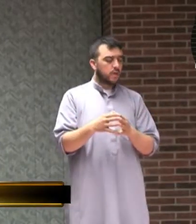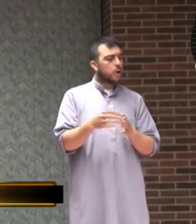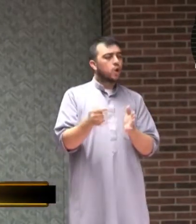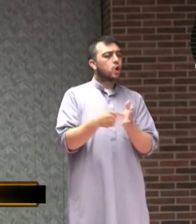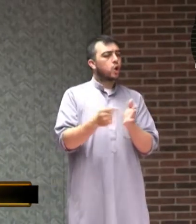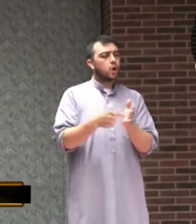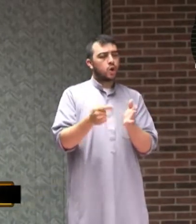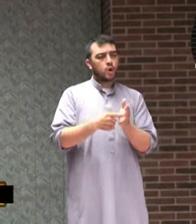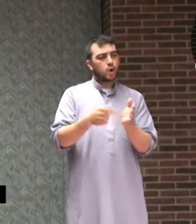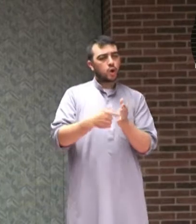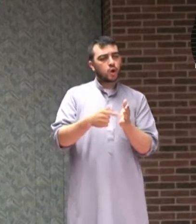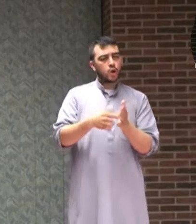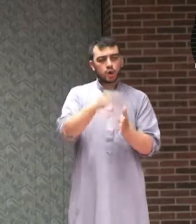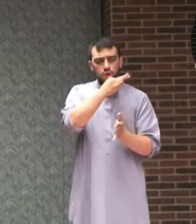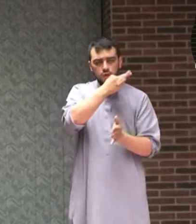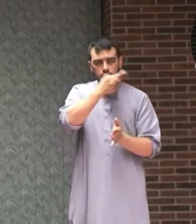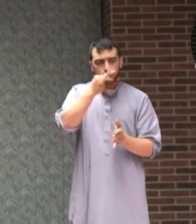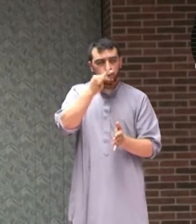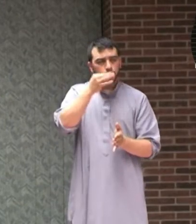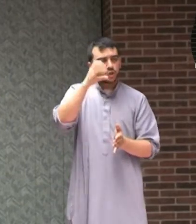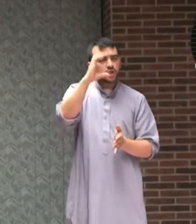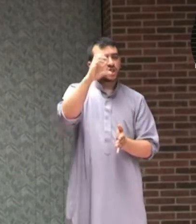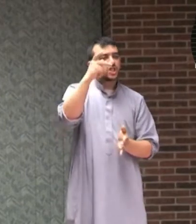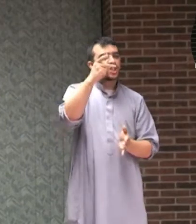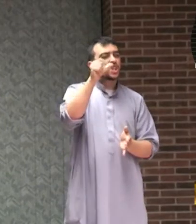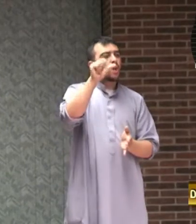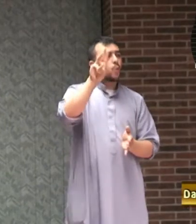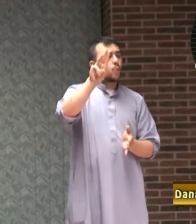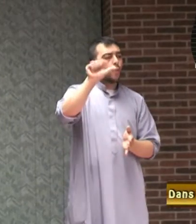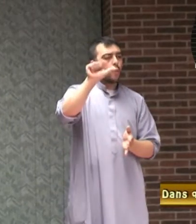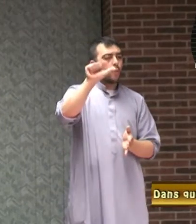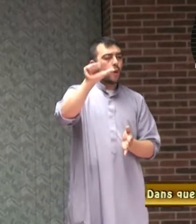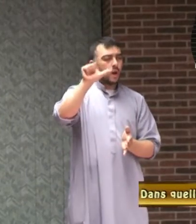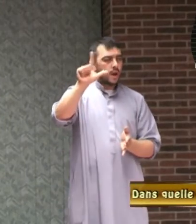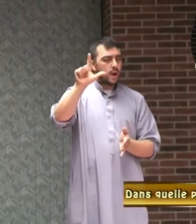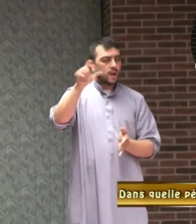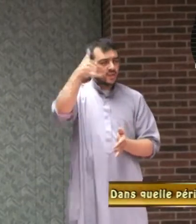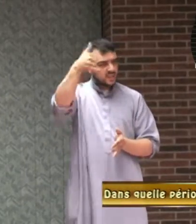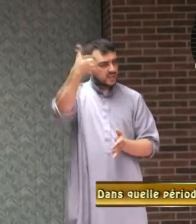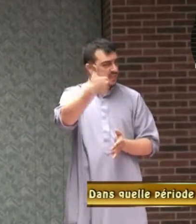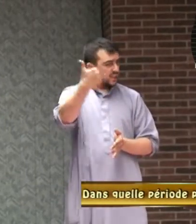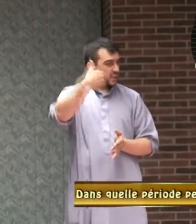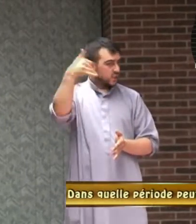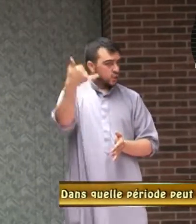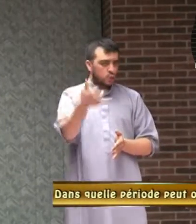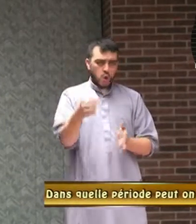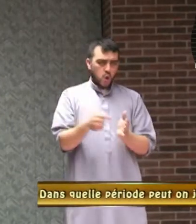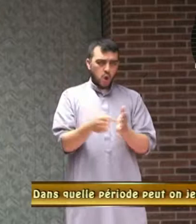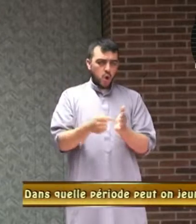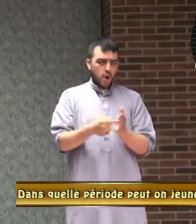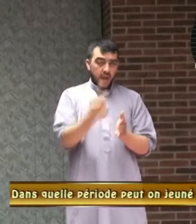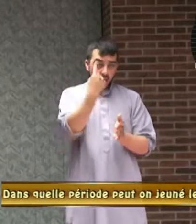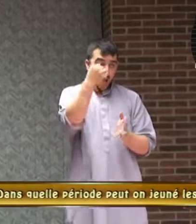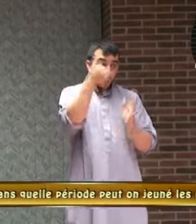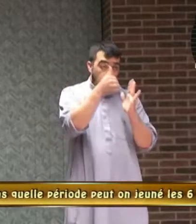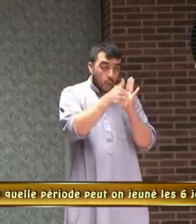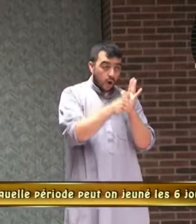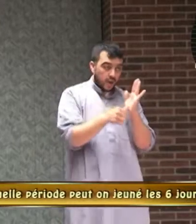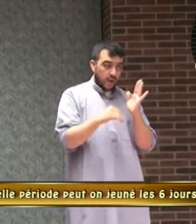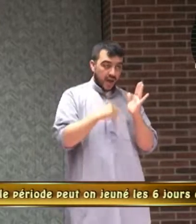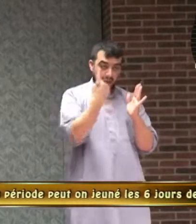pour jeûner les 7 min Shawwal sont le mois de Shawwal, c'est-à-dire qu'on a tout un mois que pour pouvoir